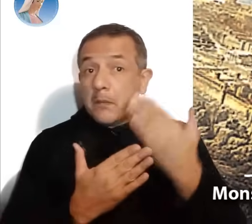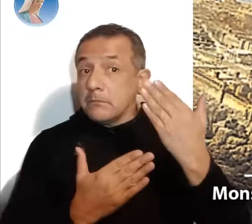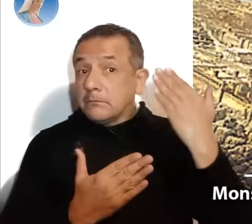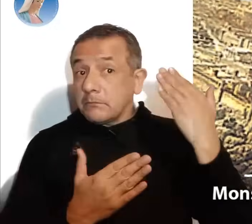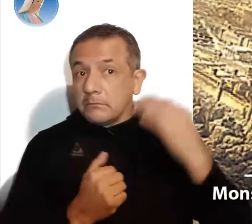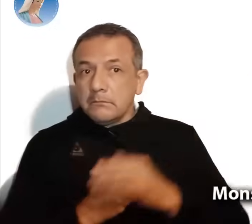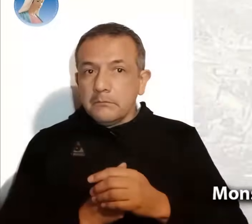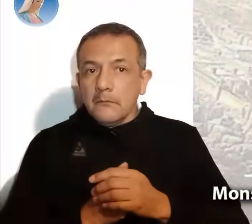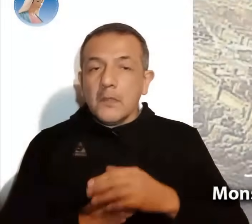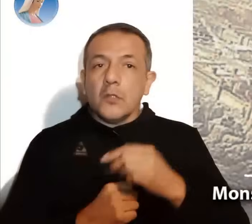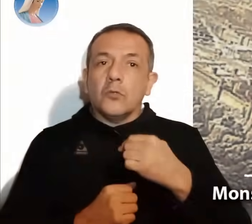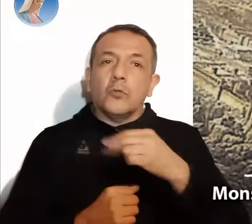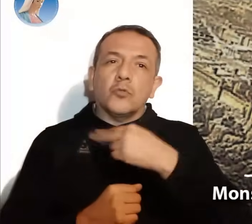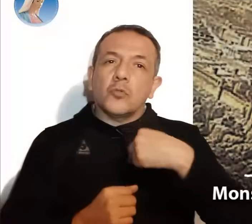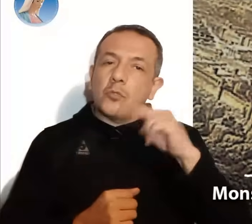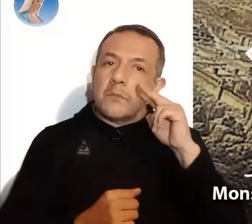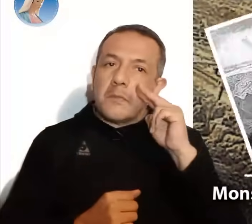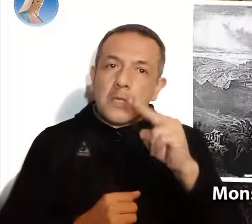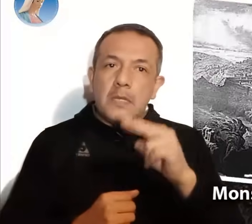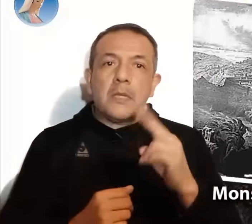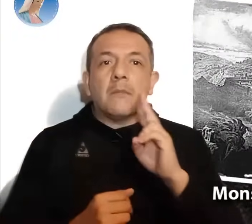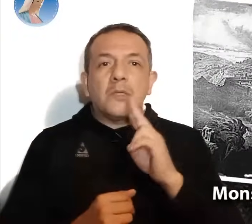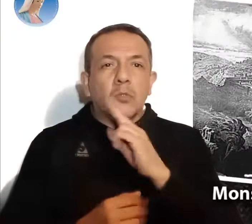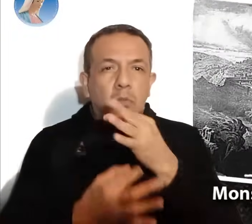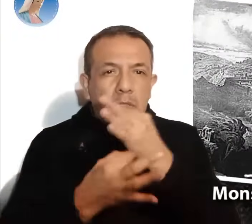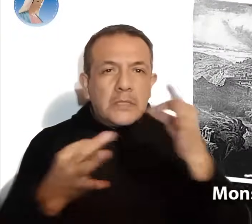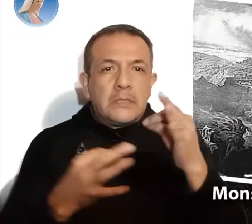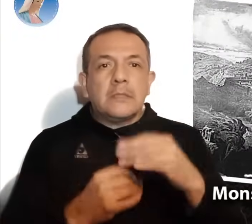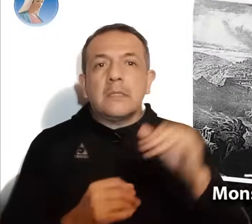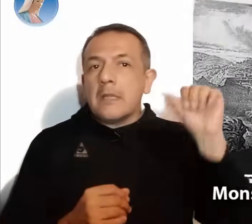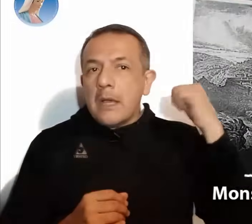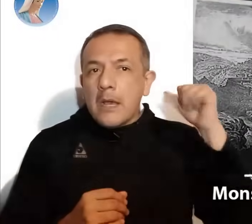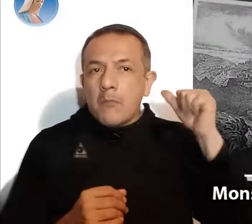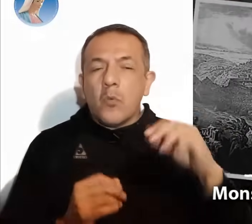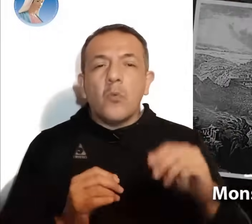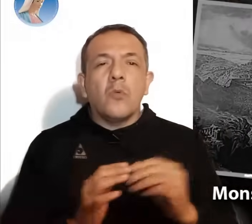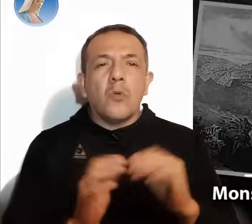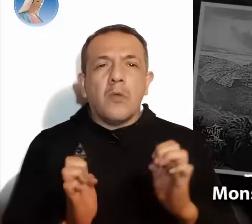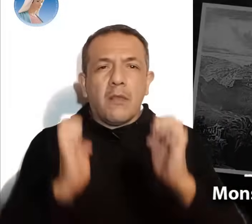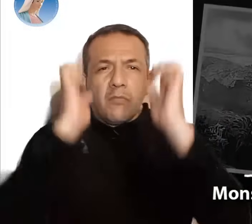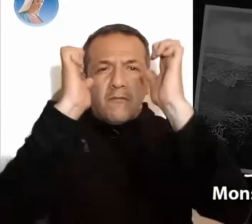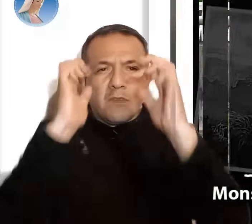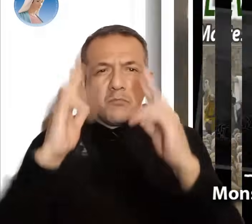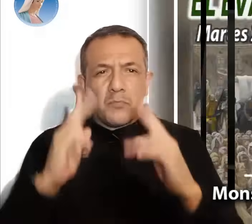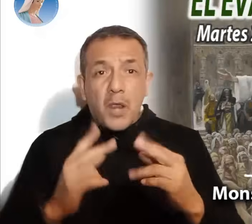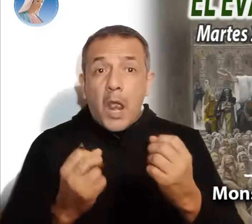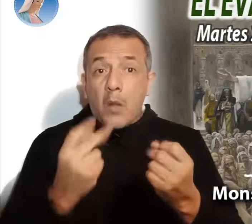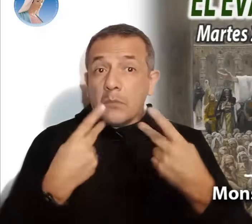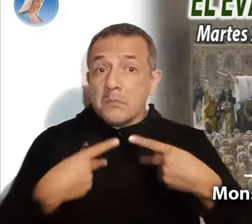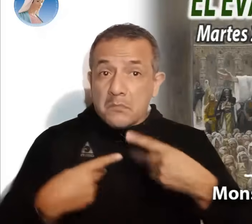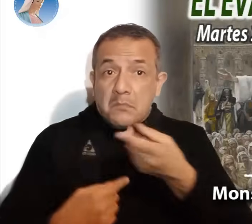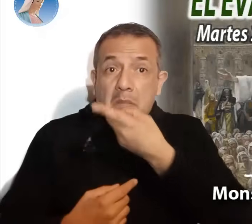pasados, con asombro veíamos la destrucción de grandes edificios en Acapulco y varias personas me